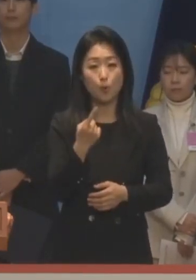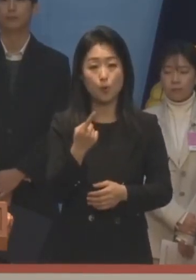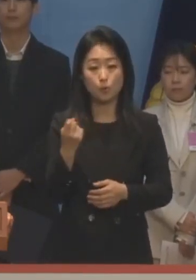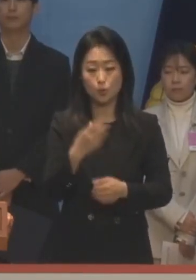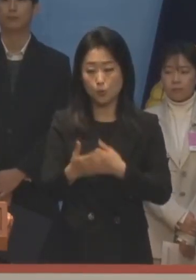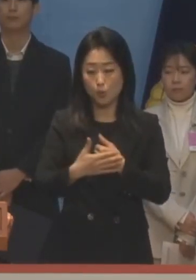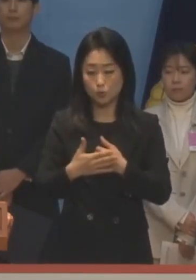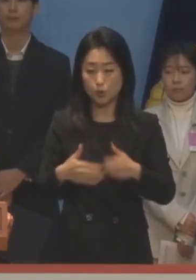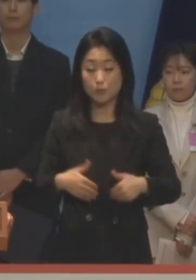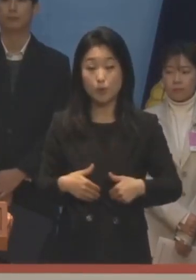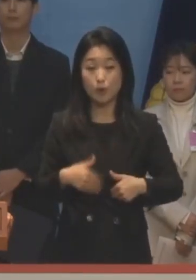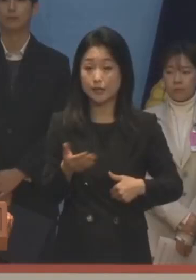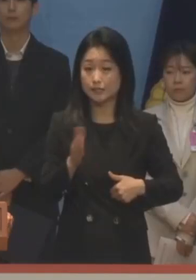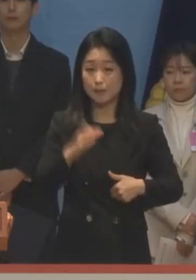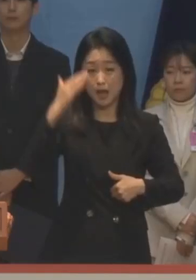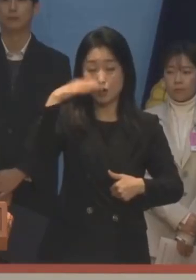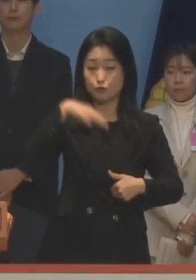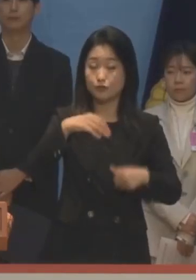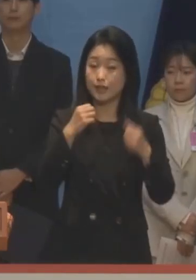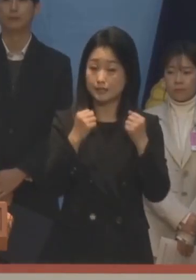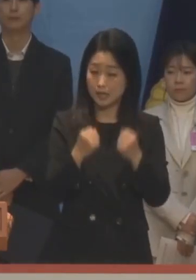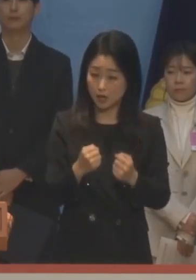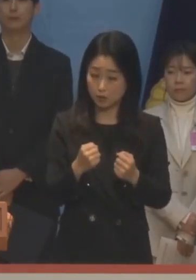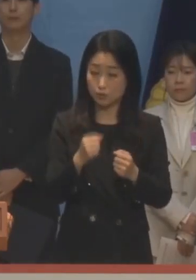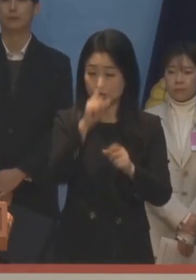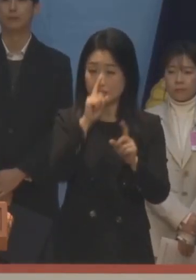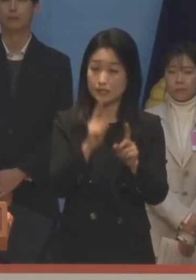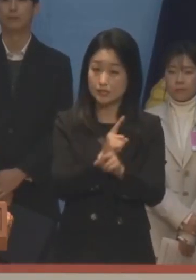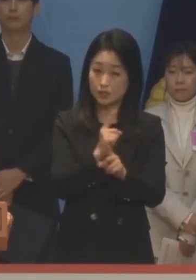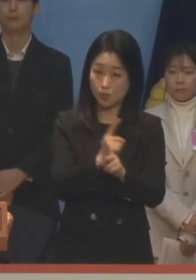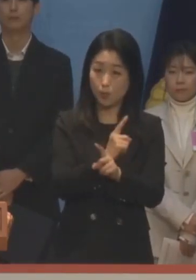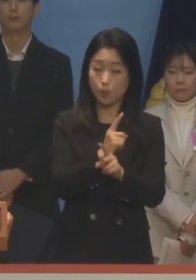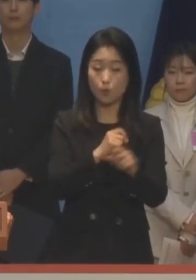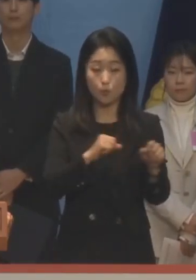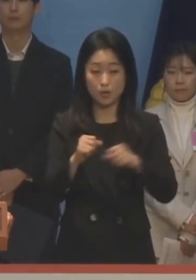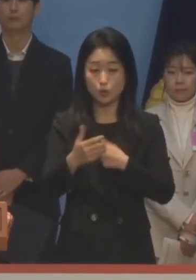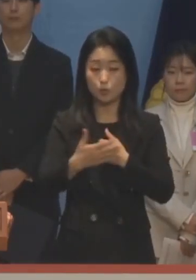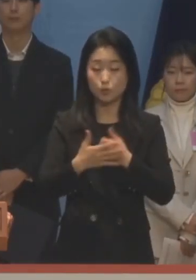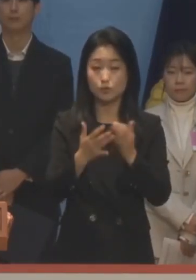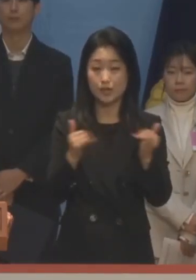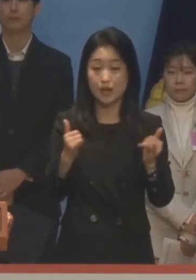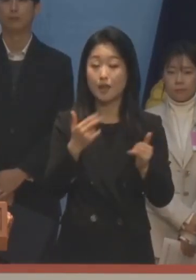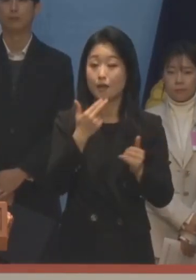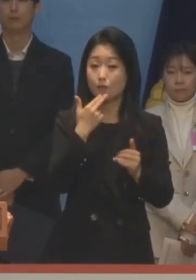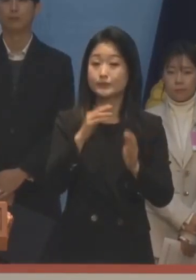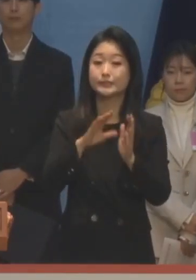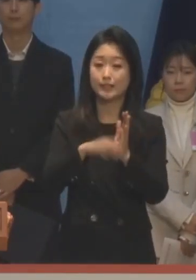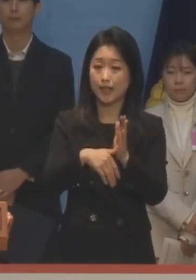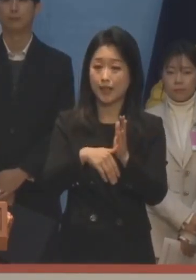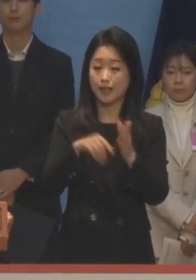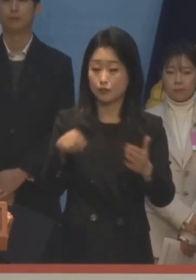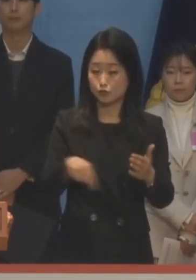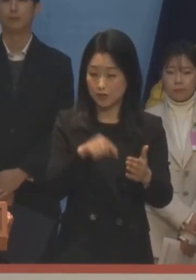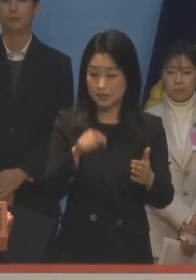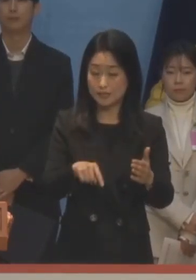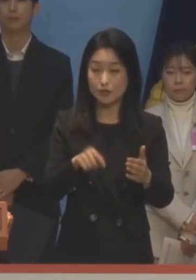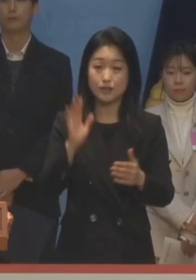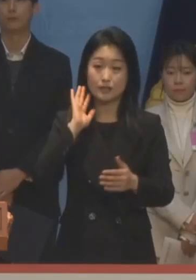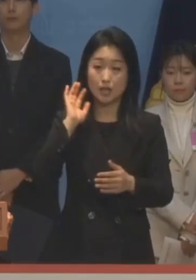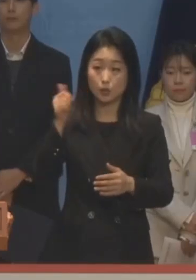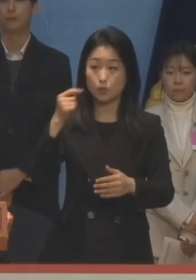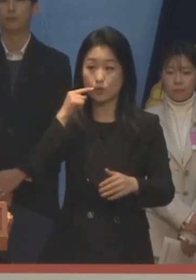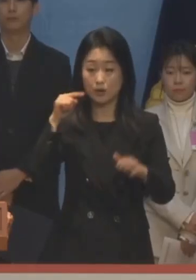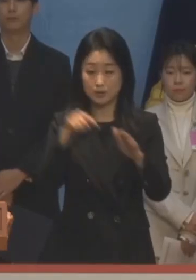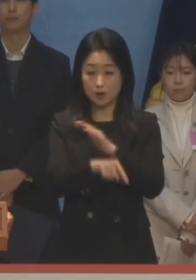보조가 필요함에도 국내에서 체류 활동을 보조할 사람이 없는 사람 중